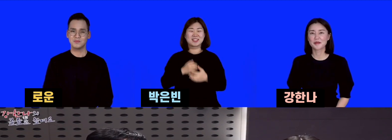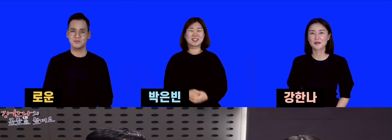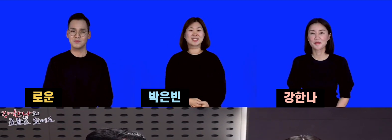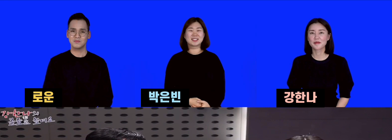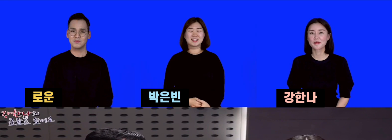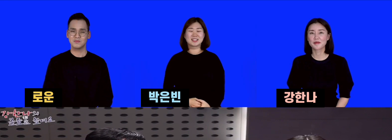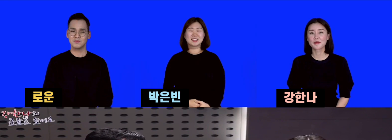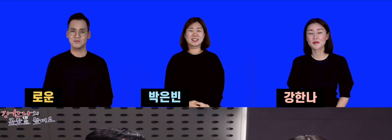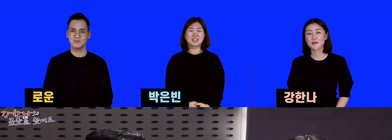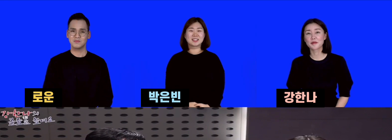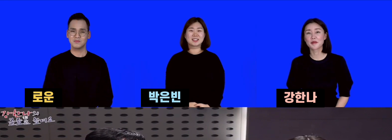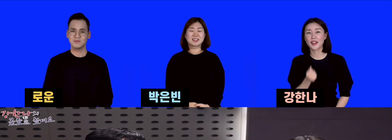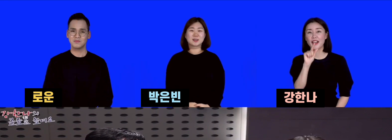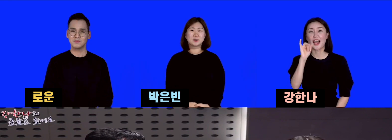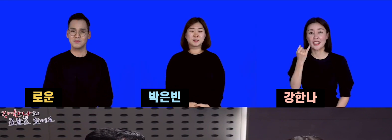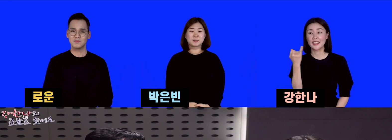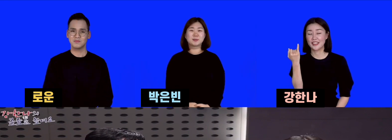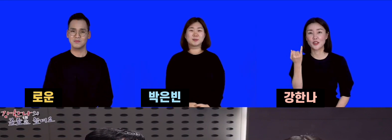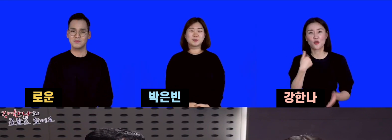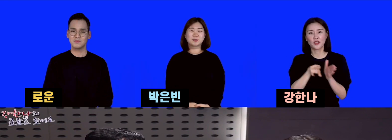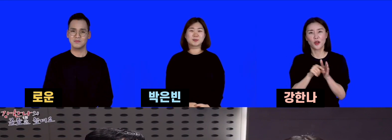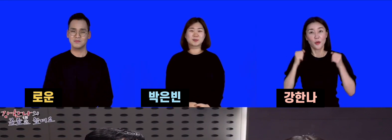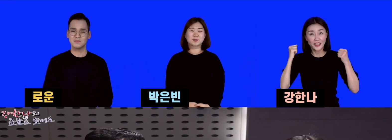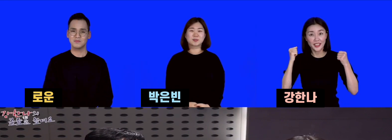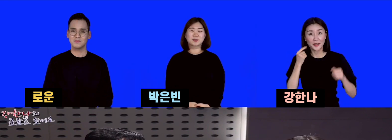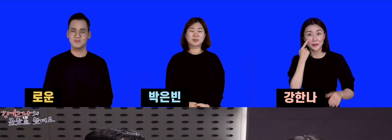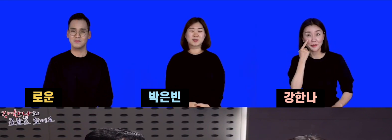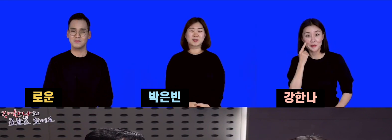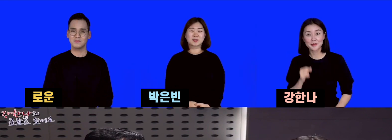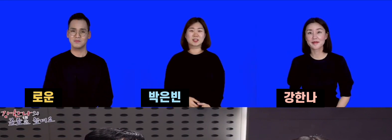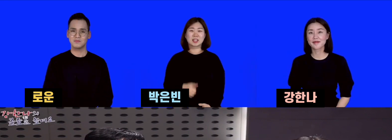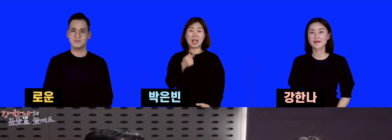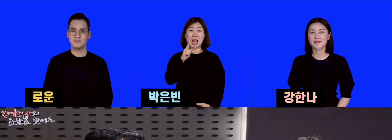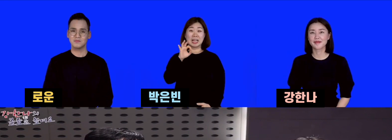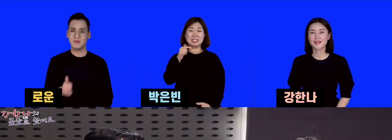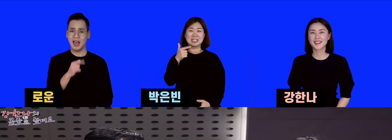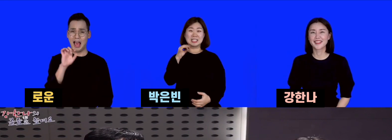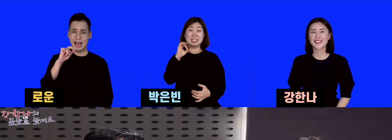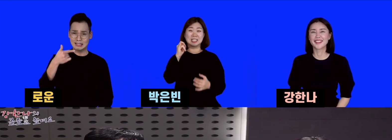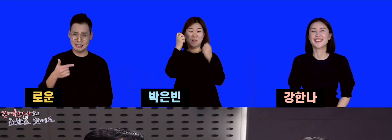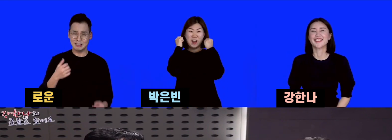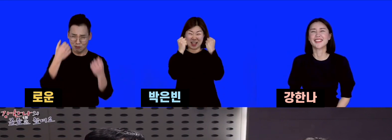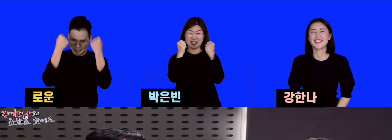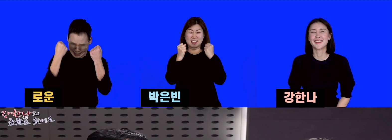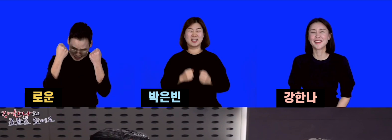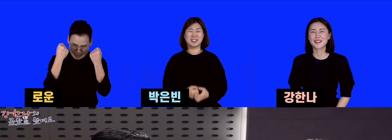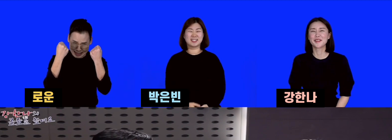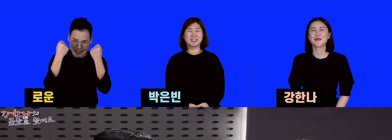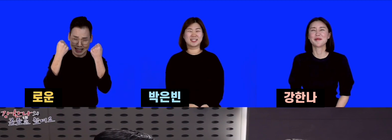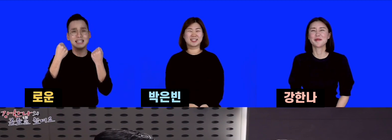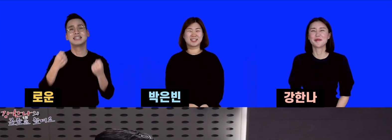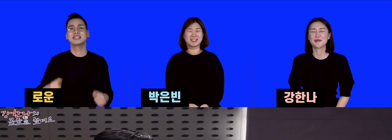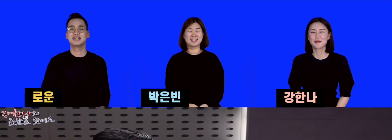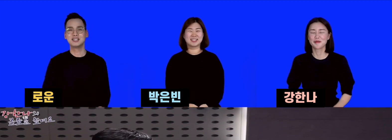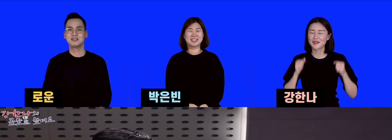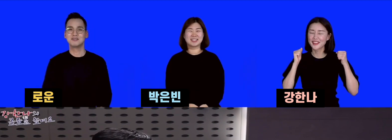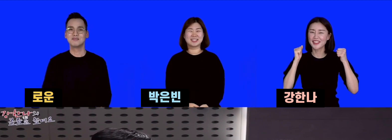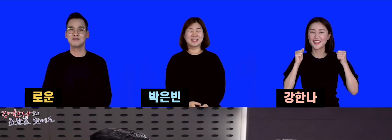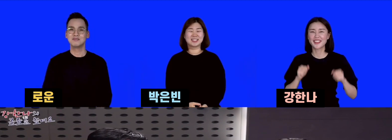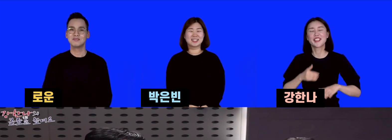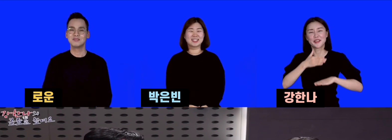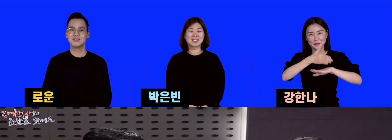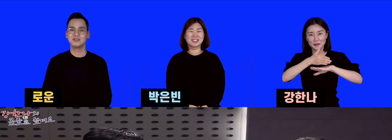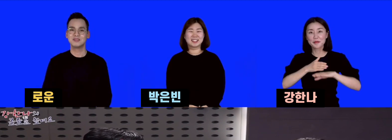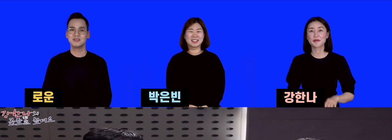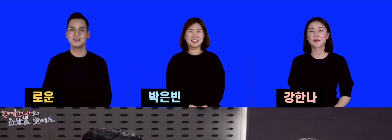번만 해주세요 우리 하은 씨에게 파이팅 한 번 해주셔도 될까요? 하은이 파이팅! 하은 씨 파이팅! 파이팅!